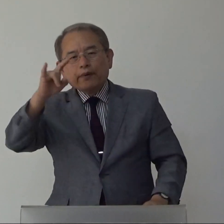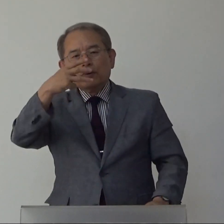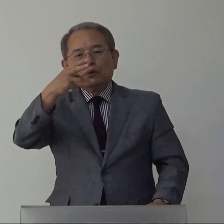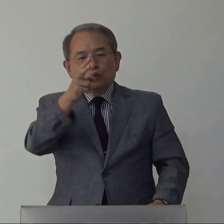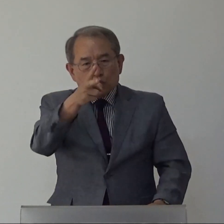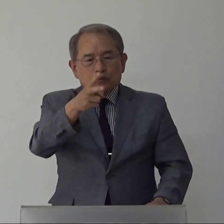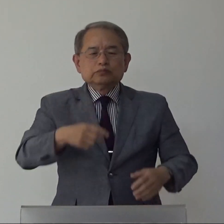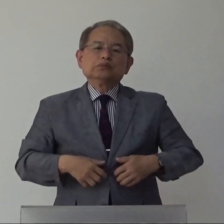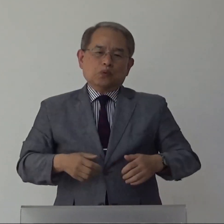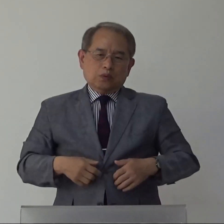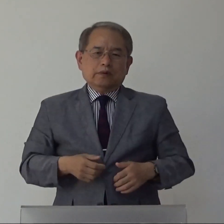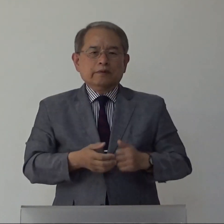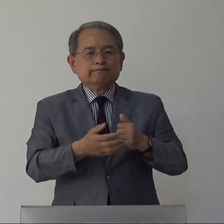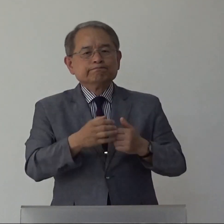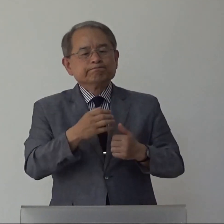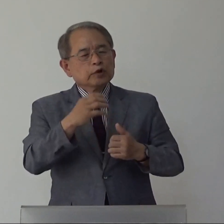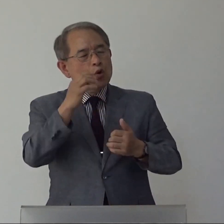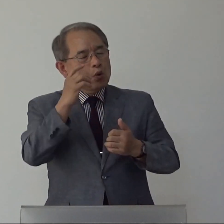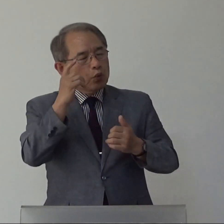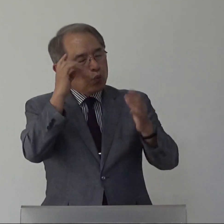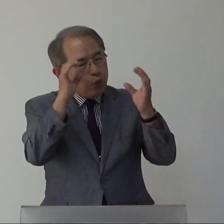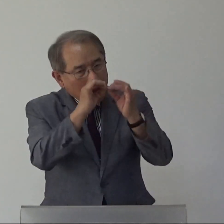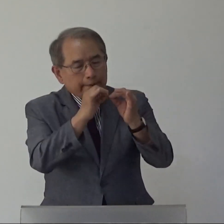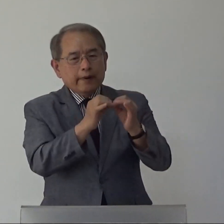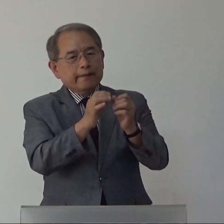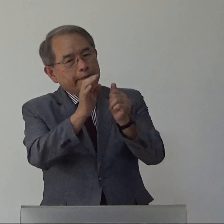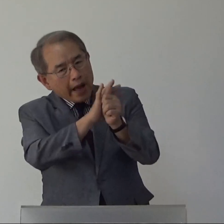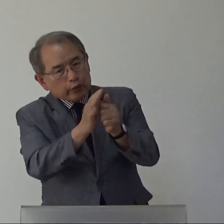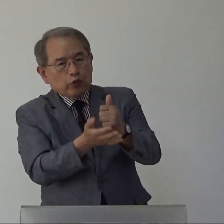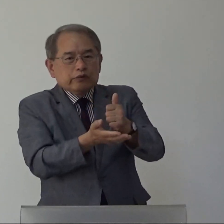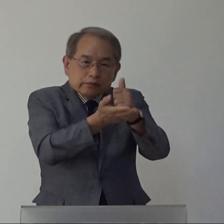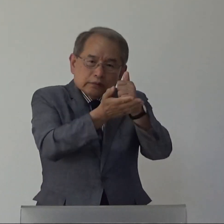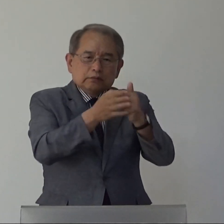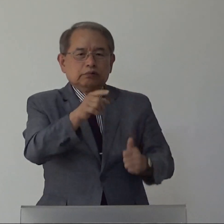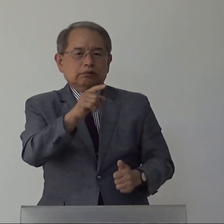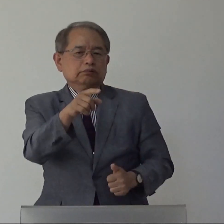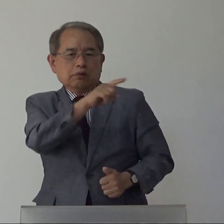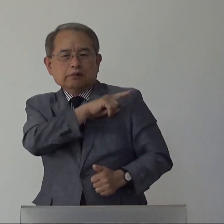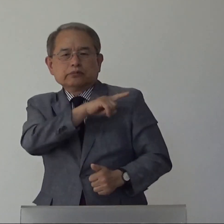것보다 서로 배려해야 합니다.